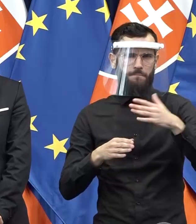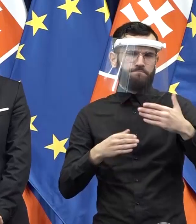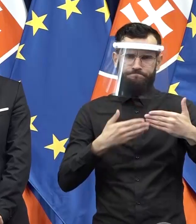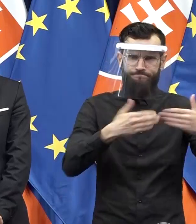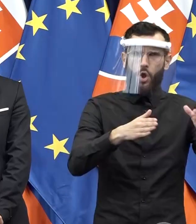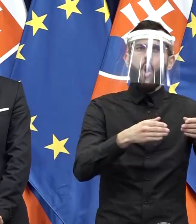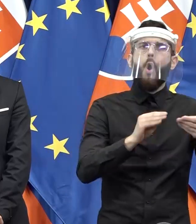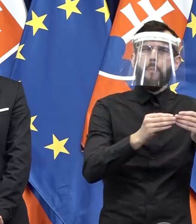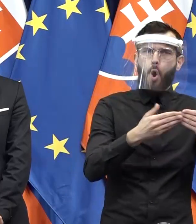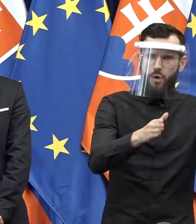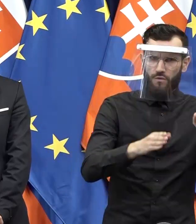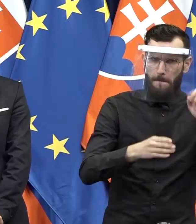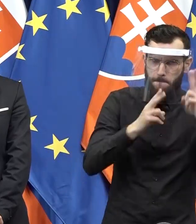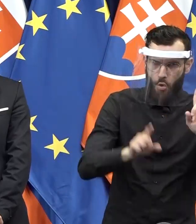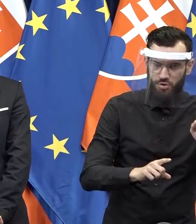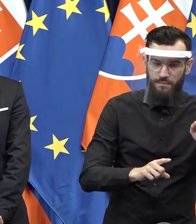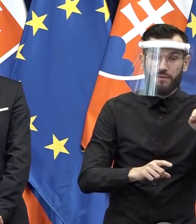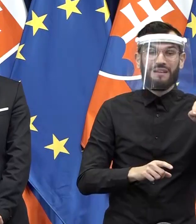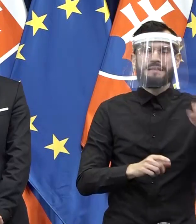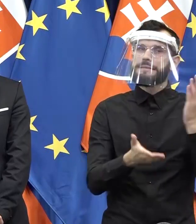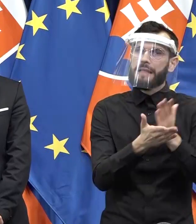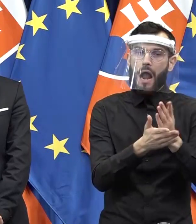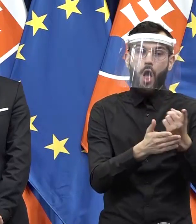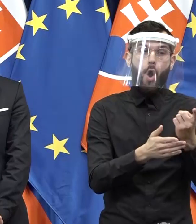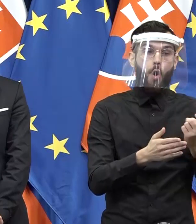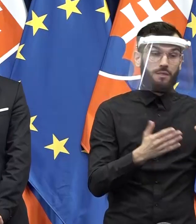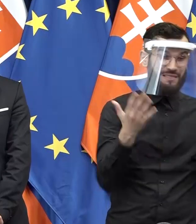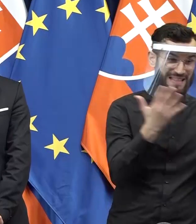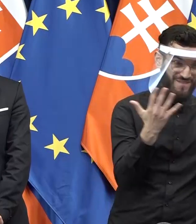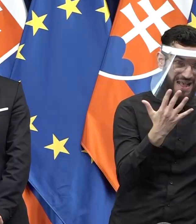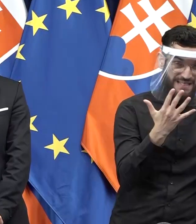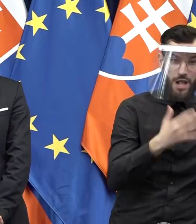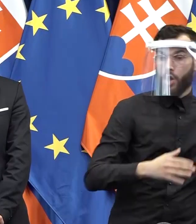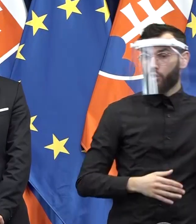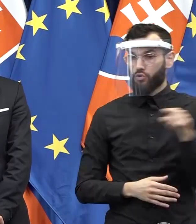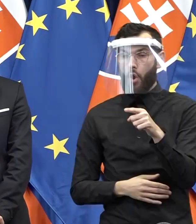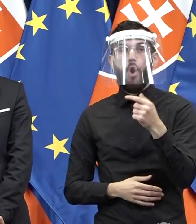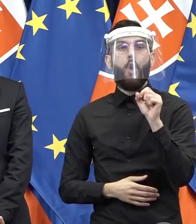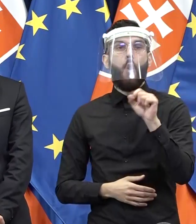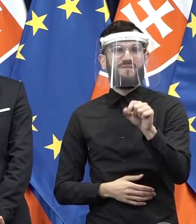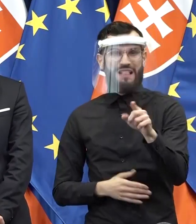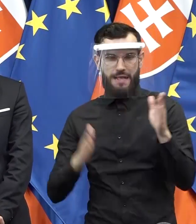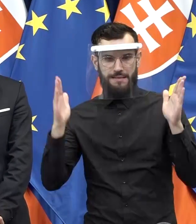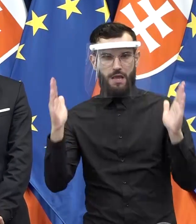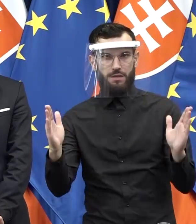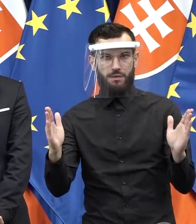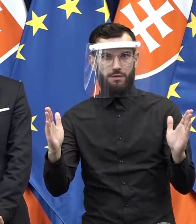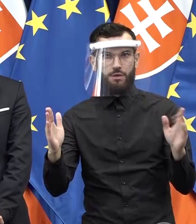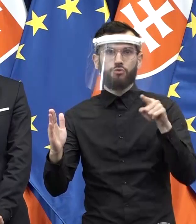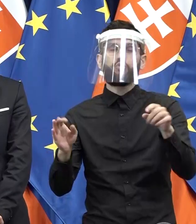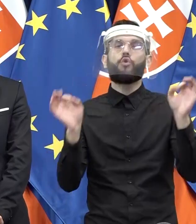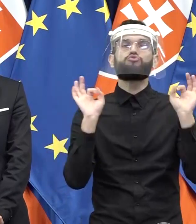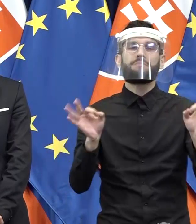otvorené môžu byť, vždy len od 9.00 do 12.00. Čiže toto budú